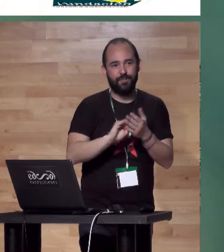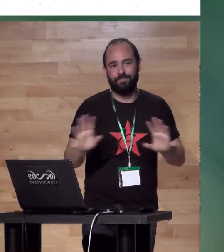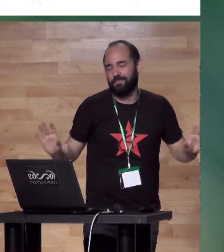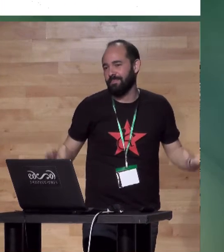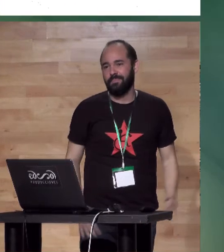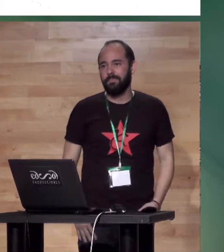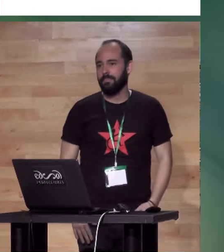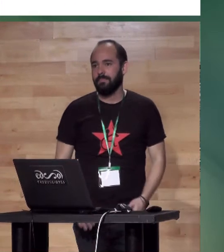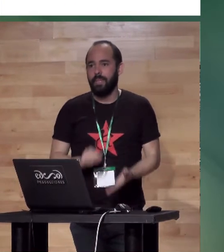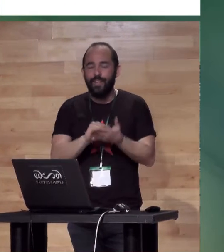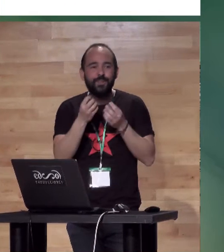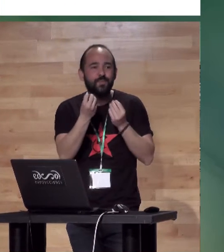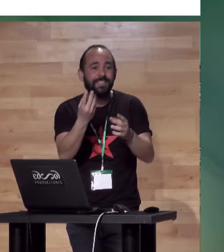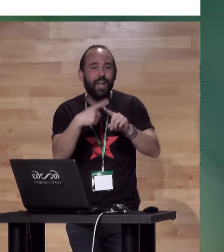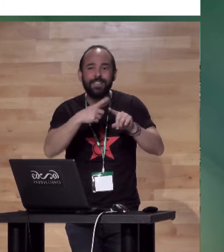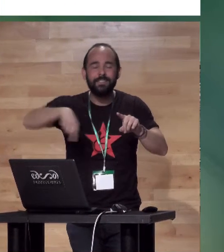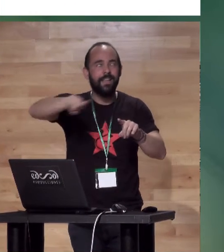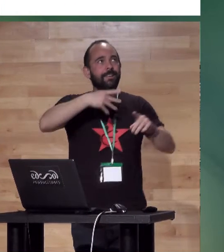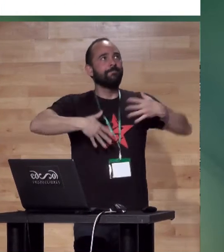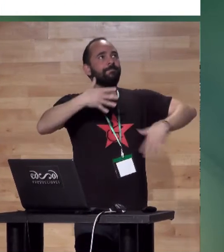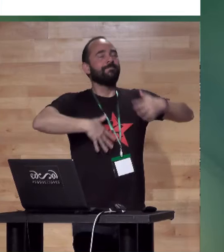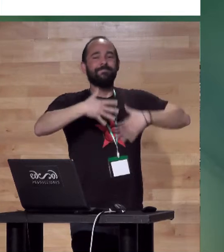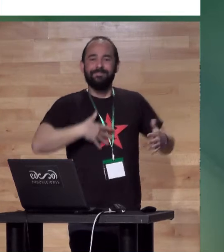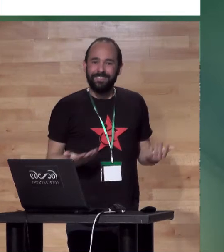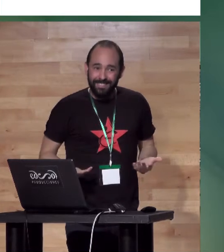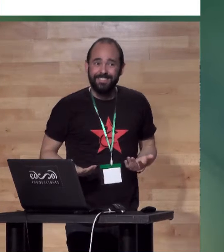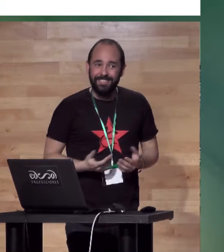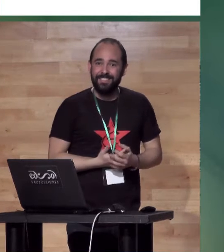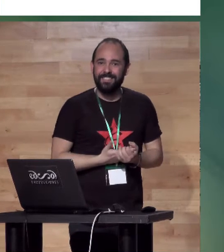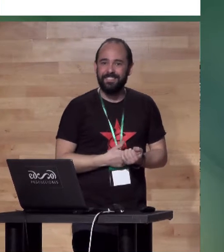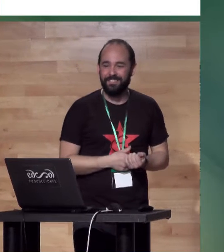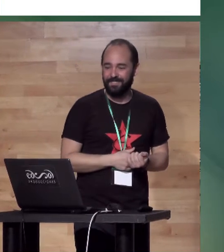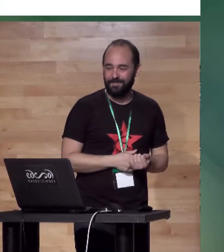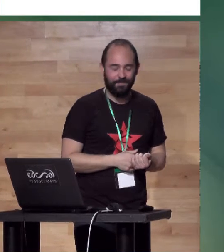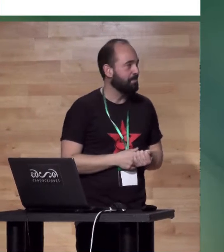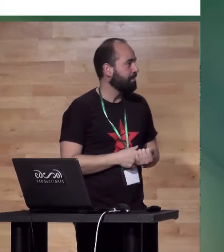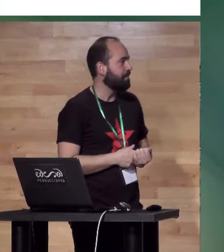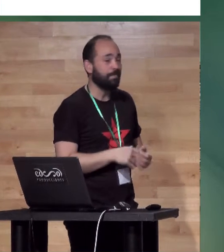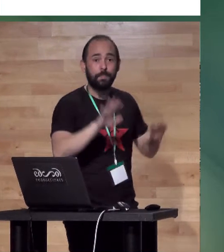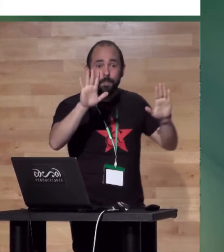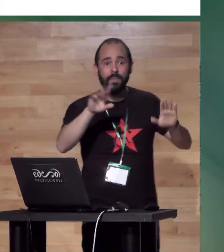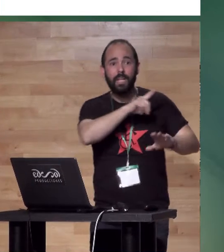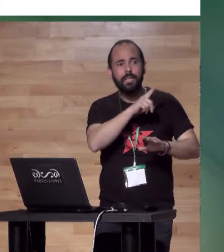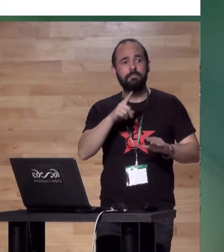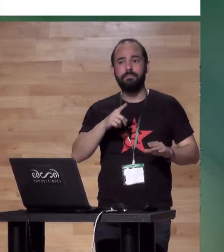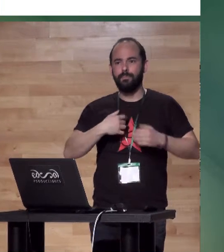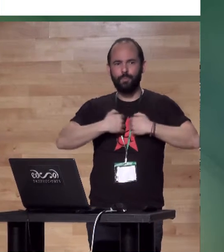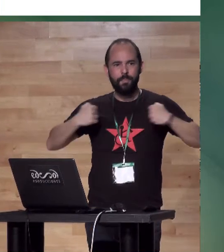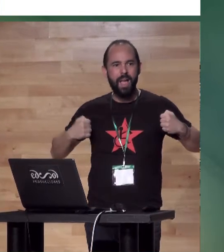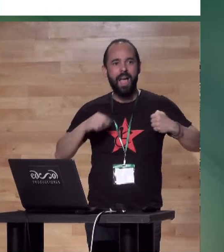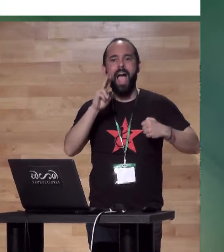es? Gracias al guión. El guión cuenta cosas que acabéis interiorizando, que acabéis conociendo.